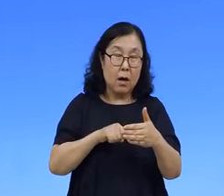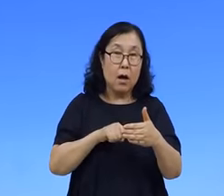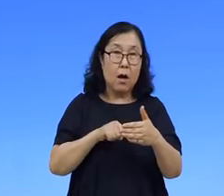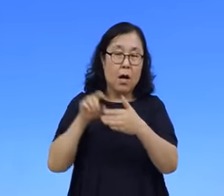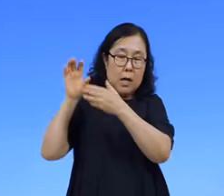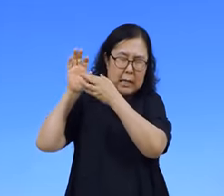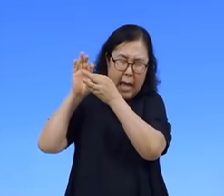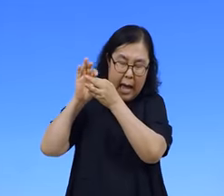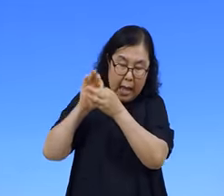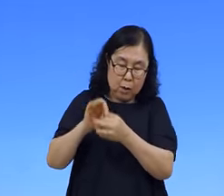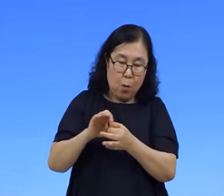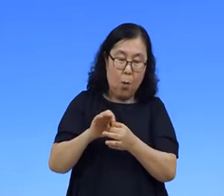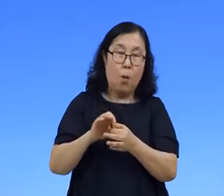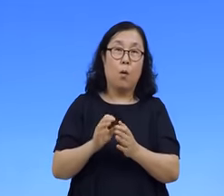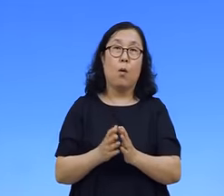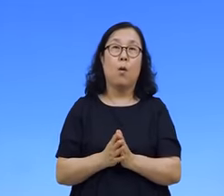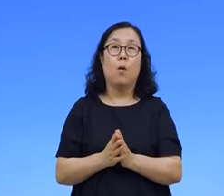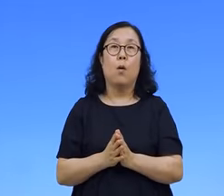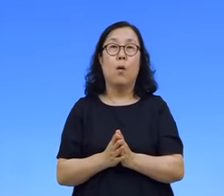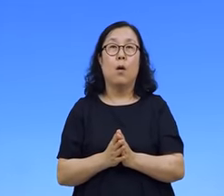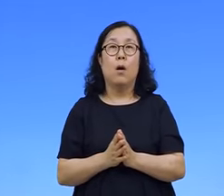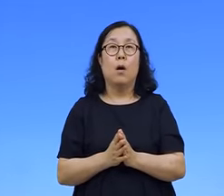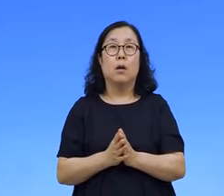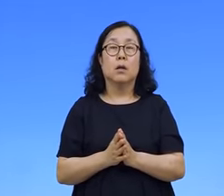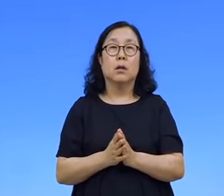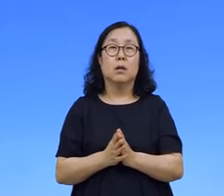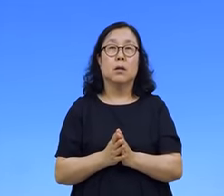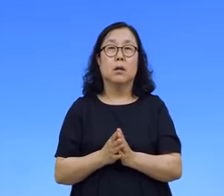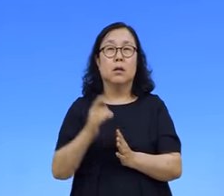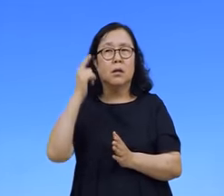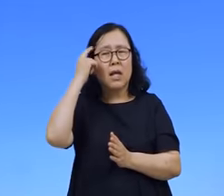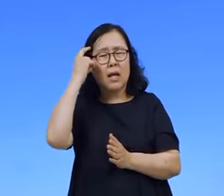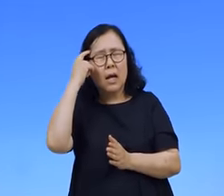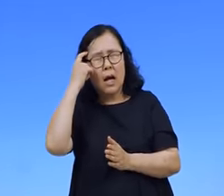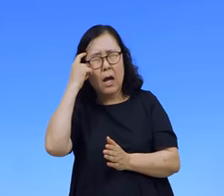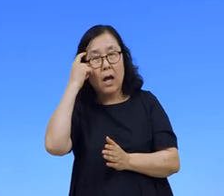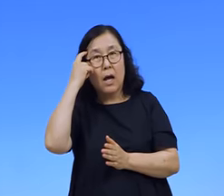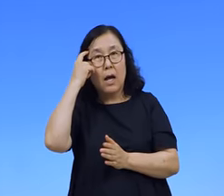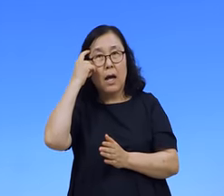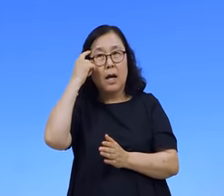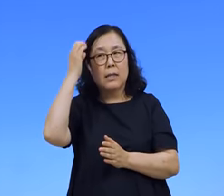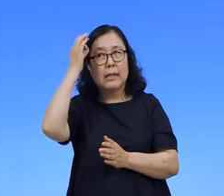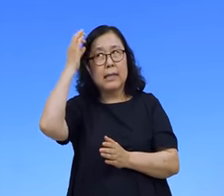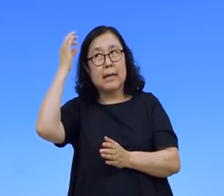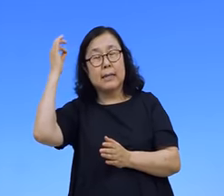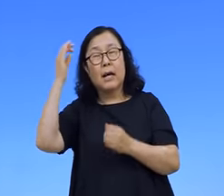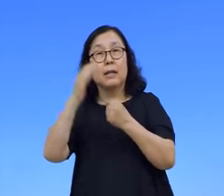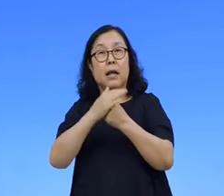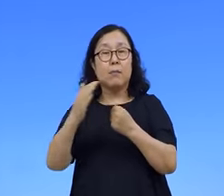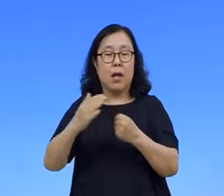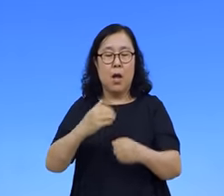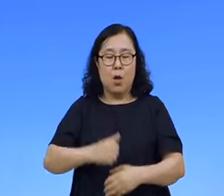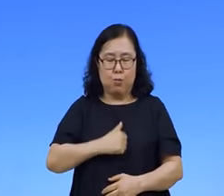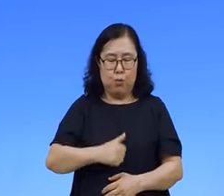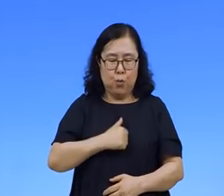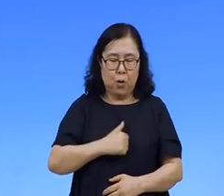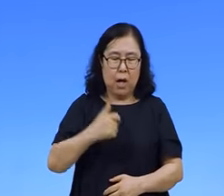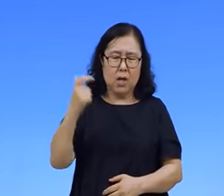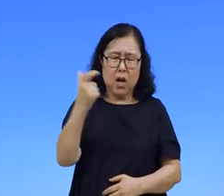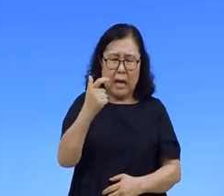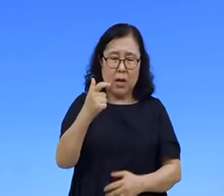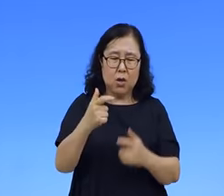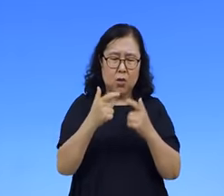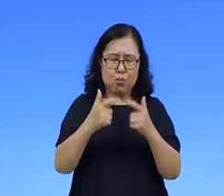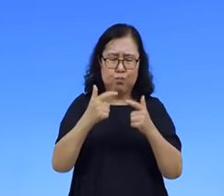안에서 계속 사단의 공작에 의해서 이 점점 더 울분과 분노가